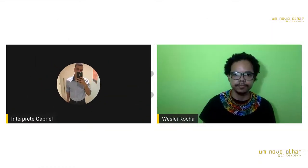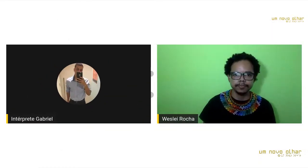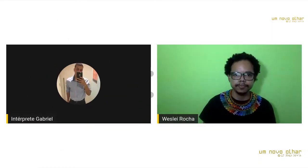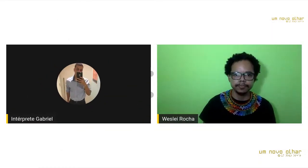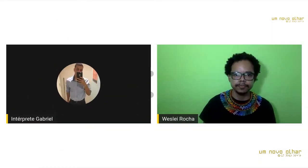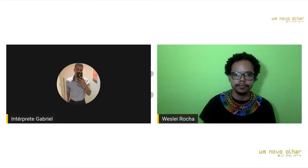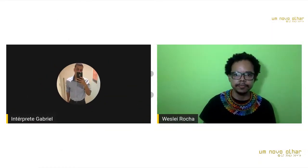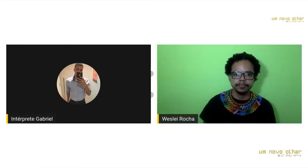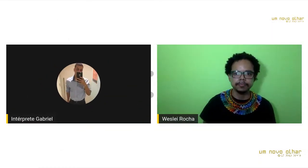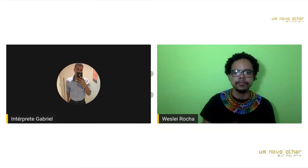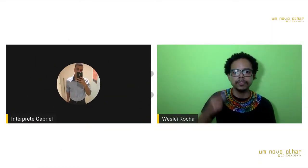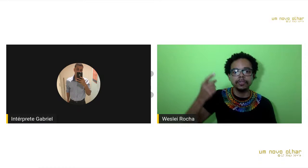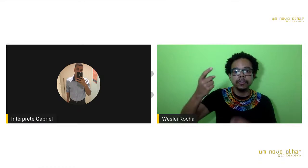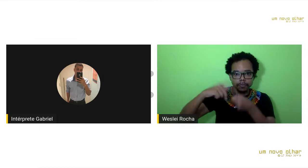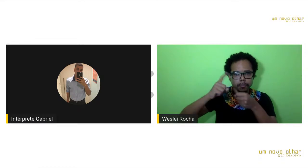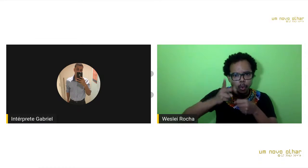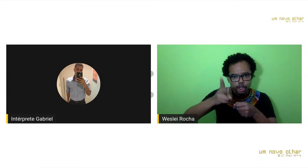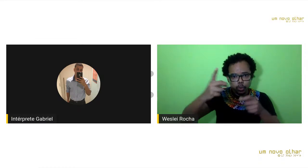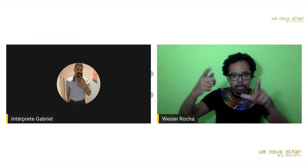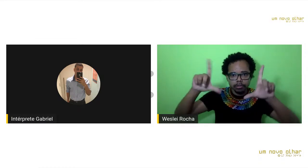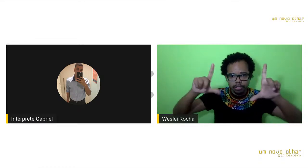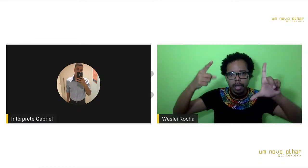E aí